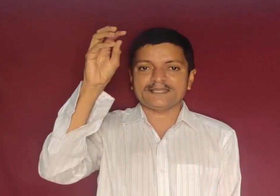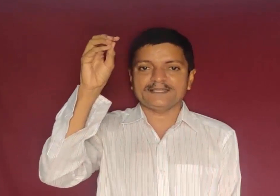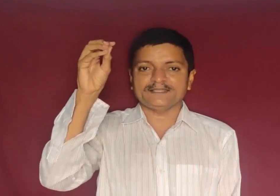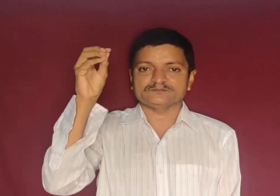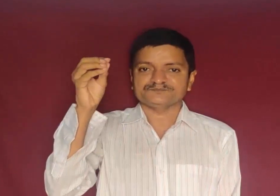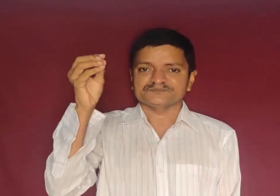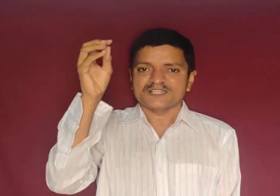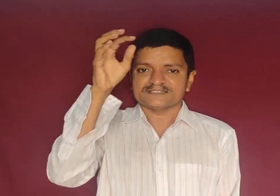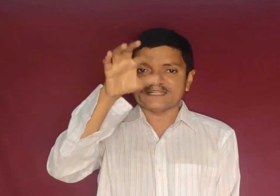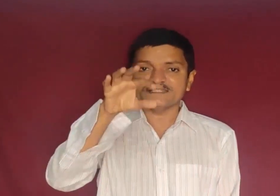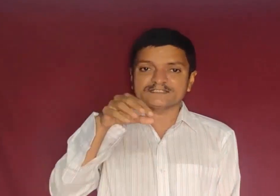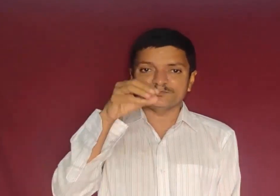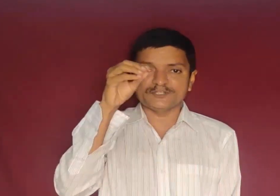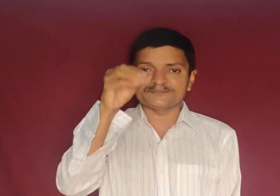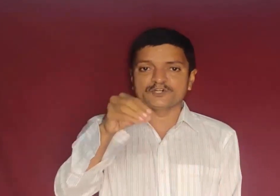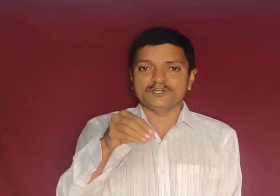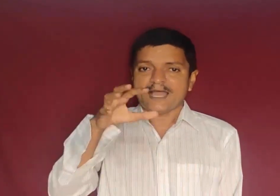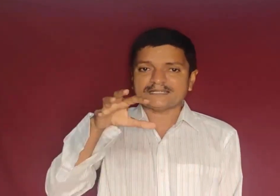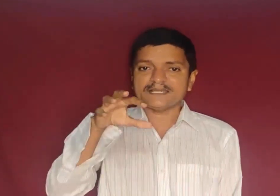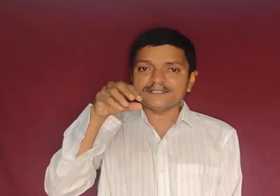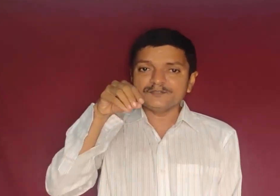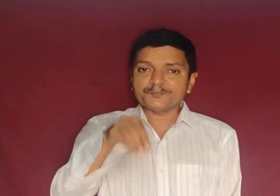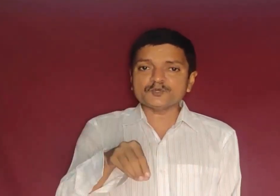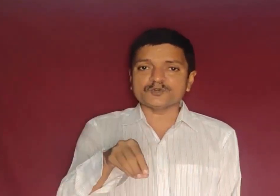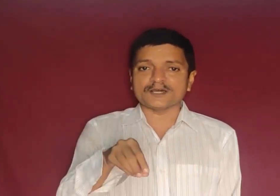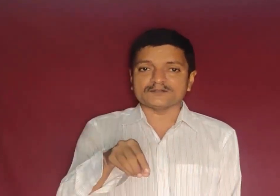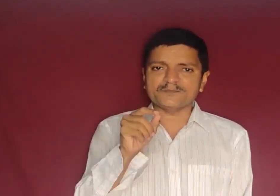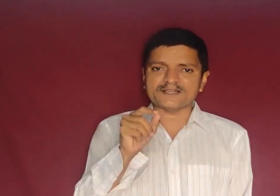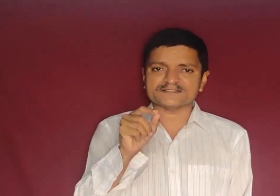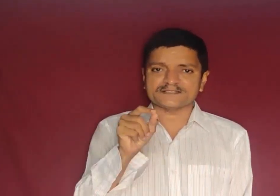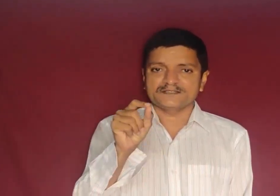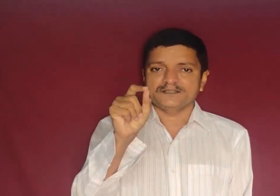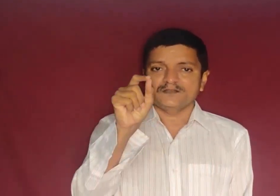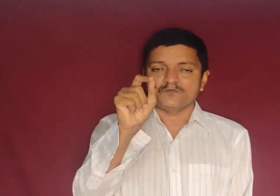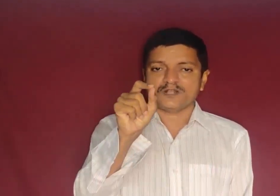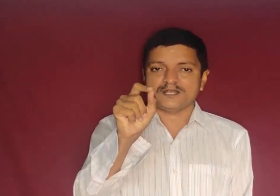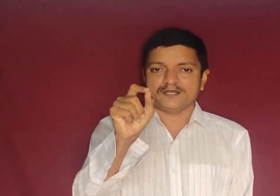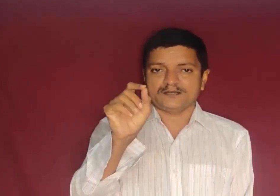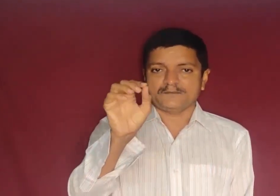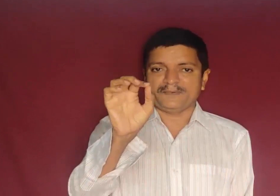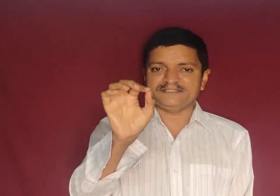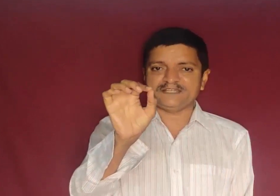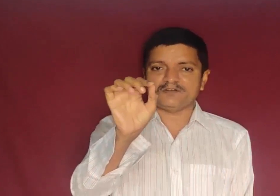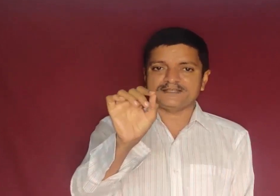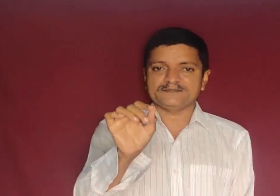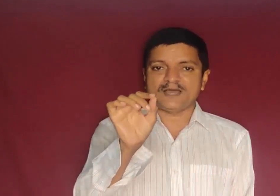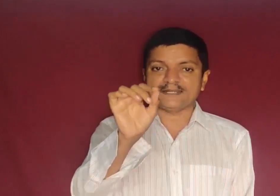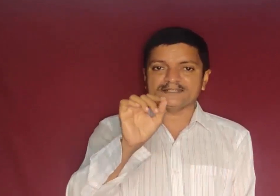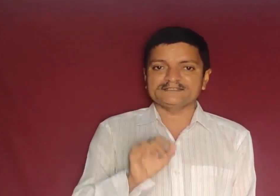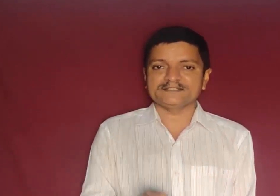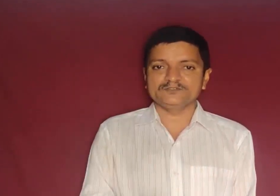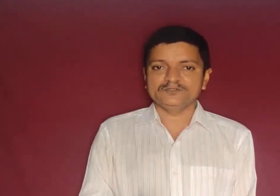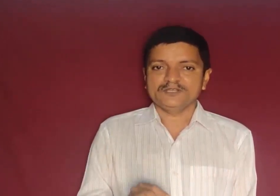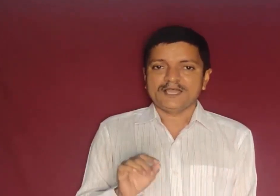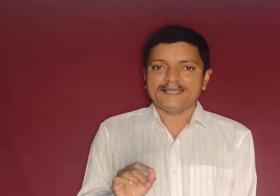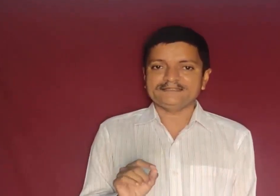ఇట్లాగే జరిగింది ఇంతకు ముందు ఎపిసోడ్ లో, అట్లాగే ఇప్పుడు కూడా బిగ్ బాస్ ఒక మంచి అవకాశం హారిక్ ఇచ్చాడు. అయితే